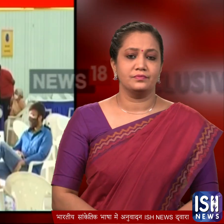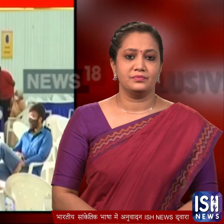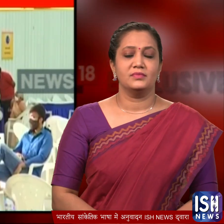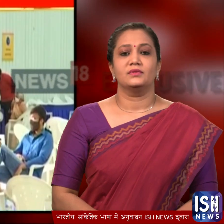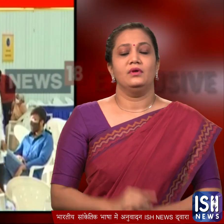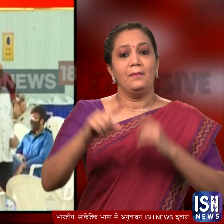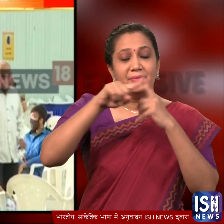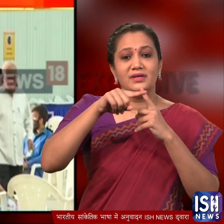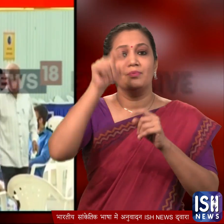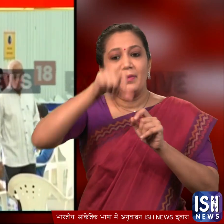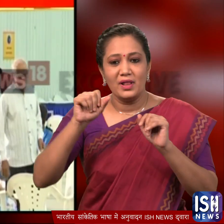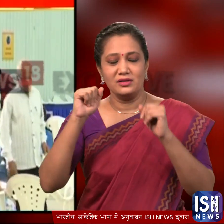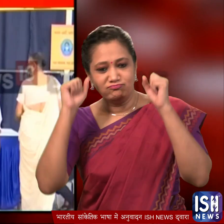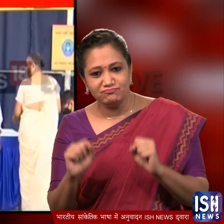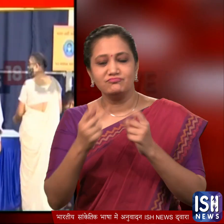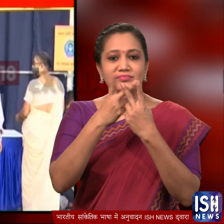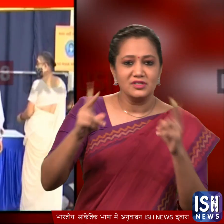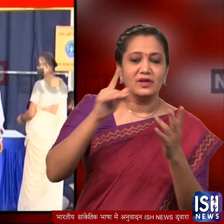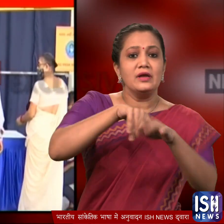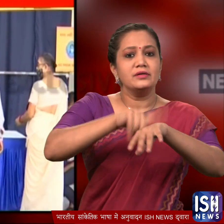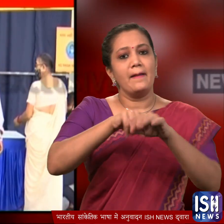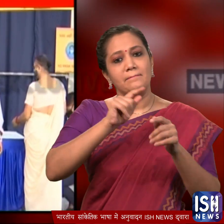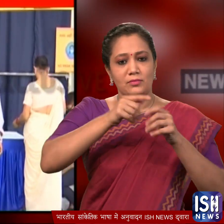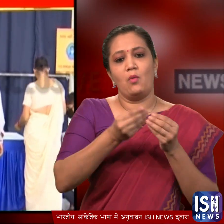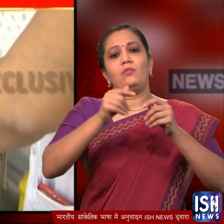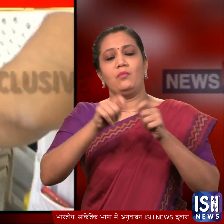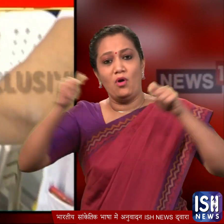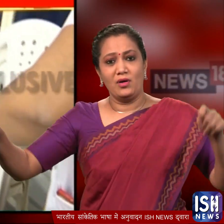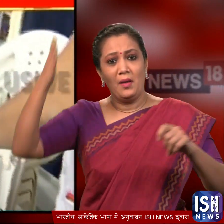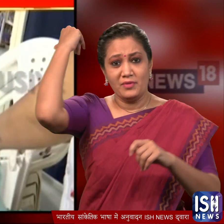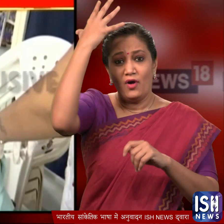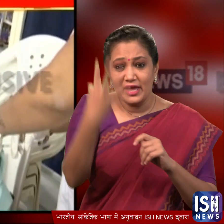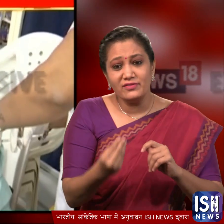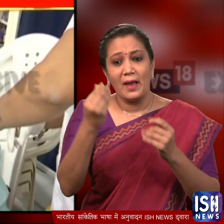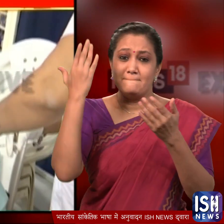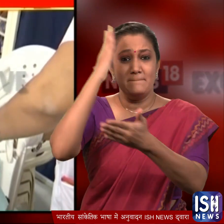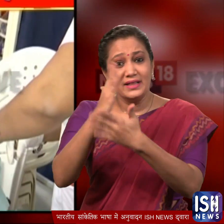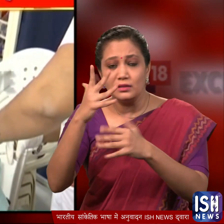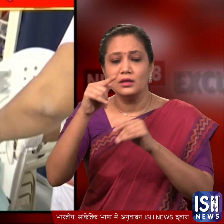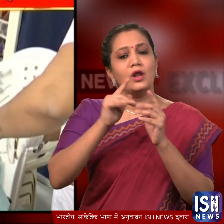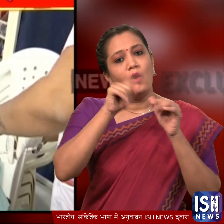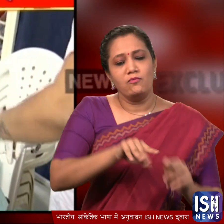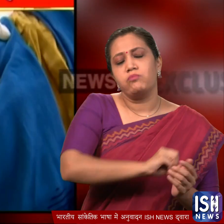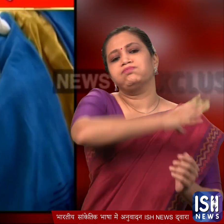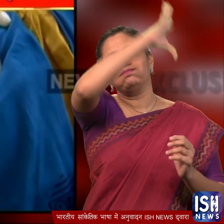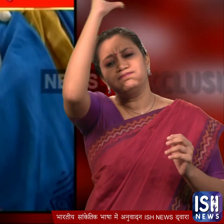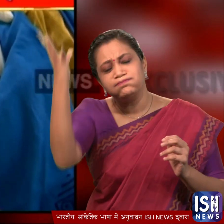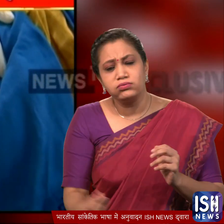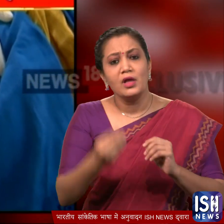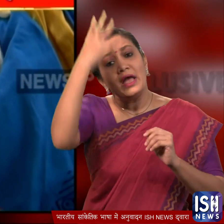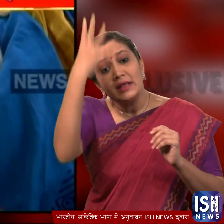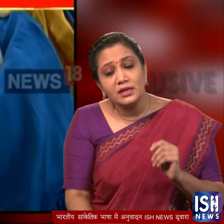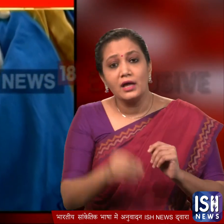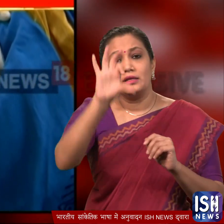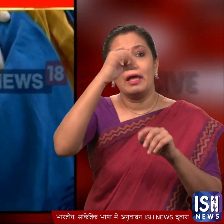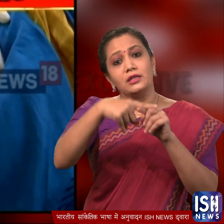है। इतना ही नहीं, लोगों की सहूलियत के लिए वैक्सीनेशन का समय भी बढ़ा दिया गया है। पहले जहां शाम 5 बजे तक ही कोरोना का टीका लगता था, वहां लोग अब